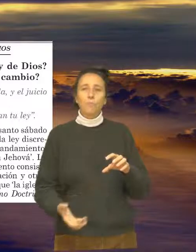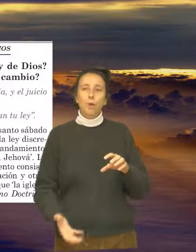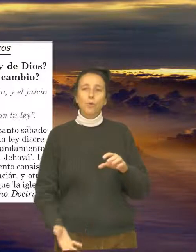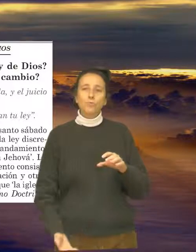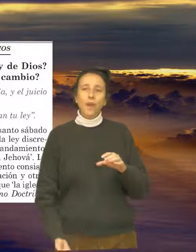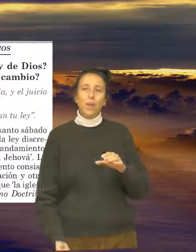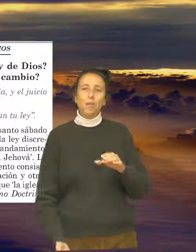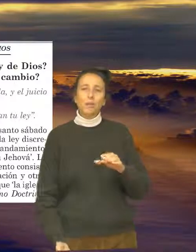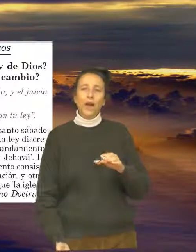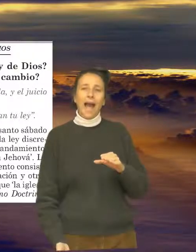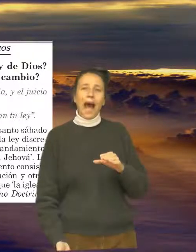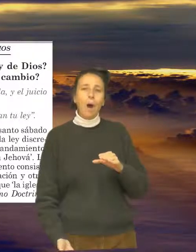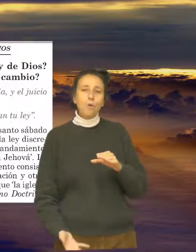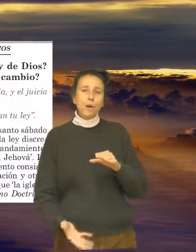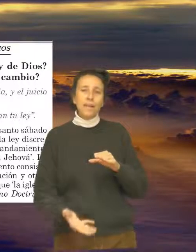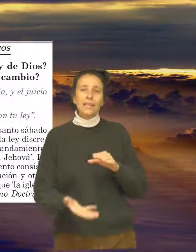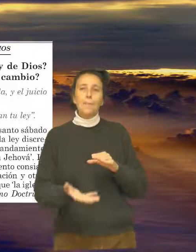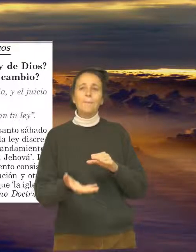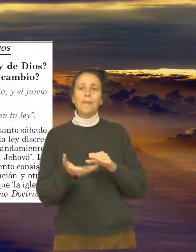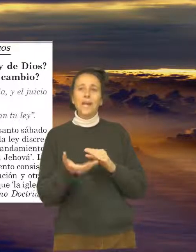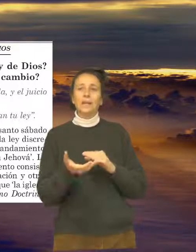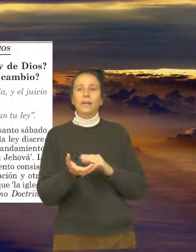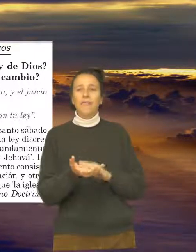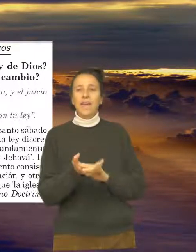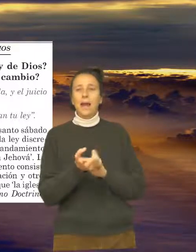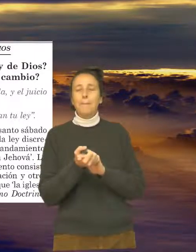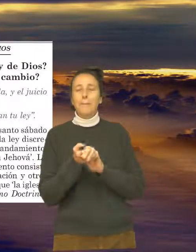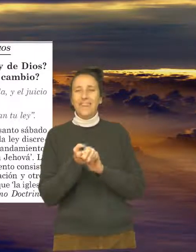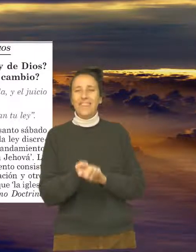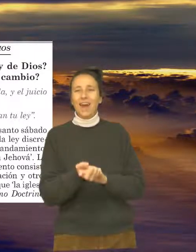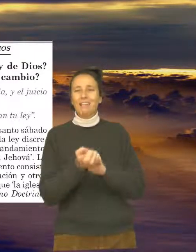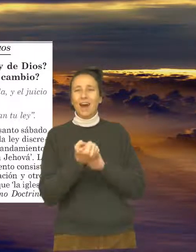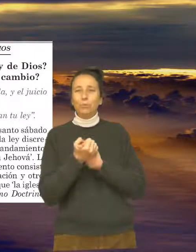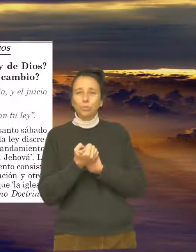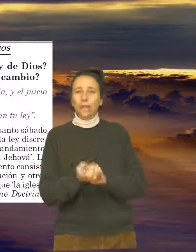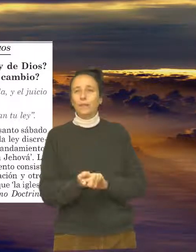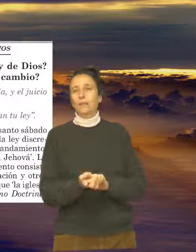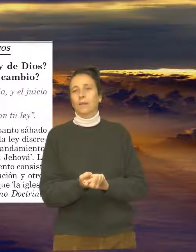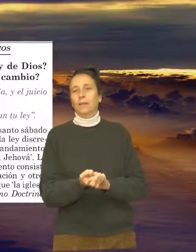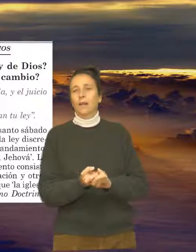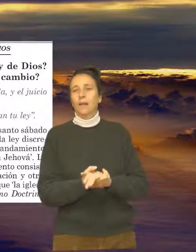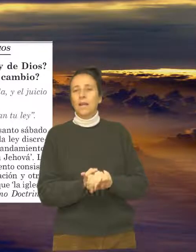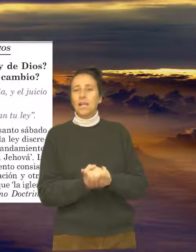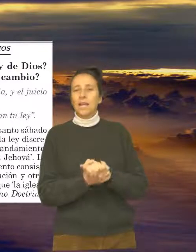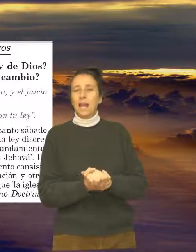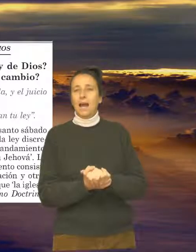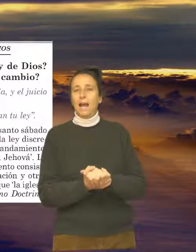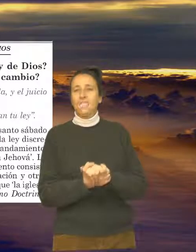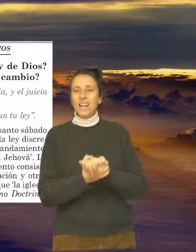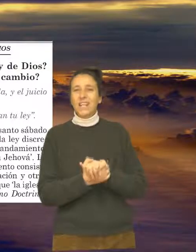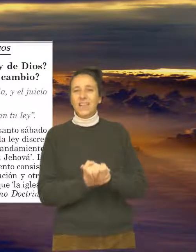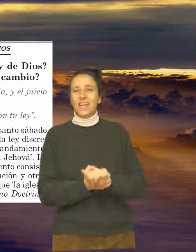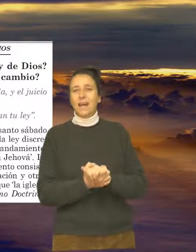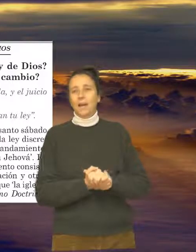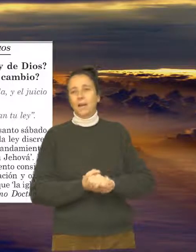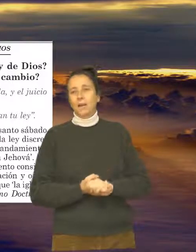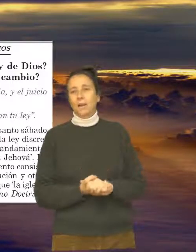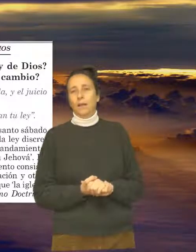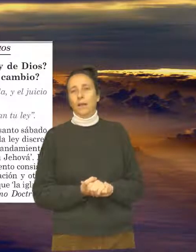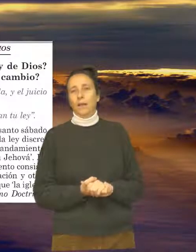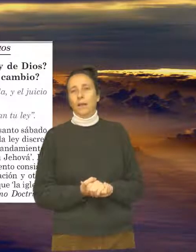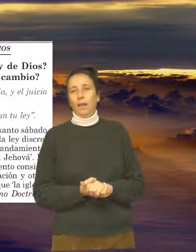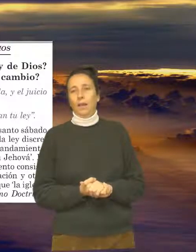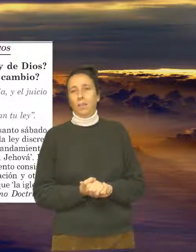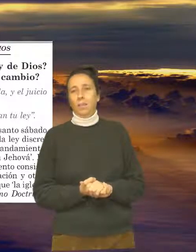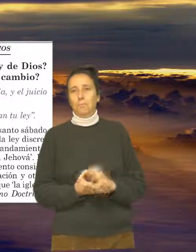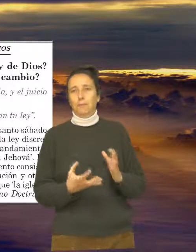Dios produce un auge también de la piedad auténtica y de la verdadera